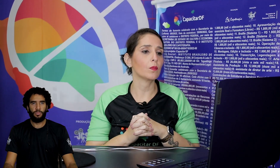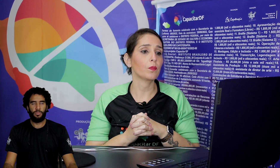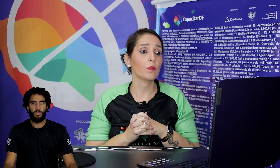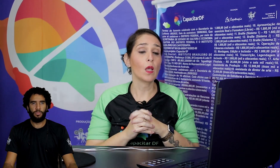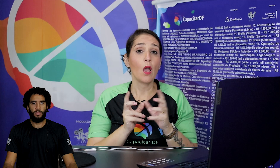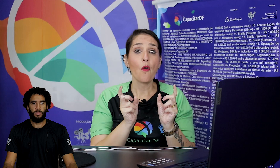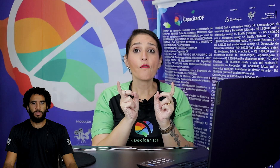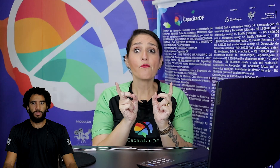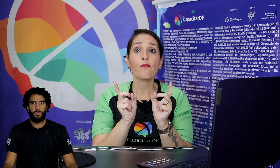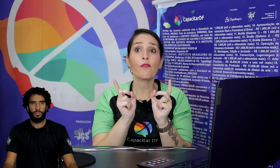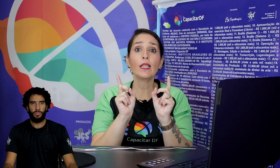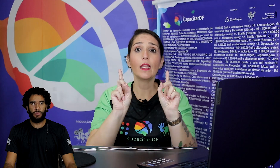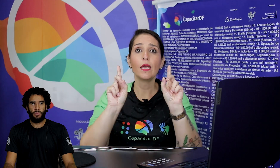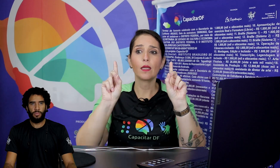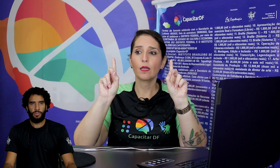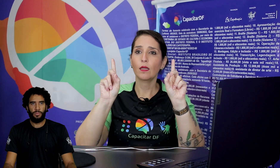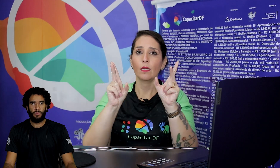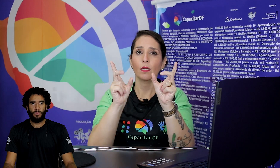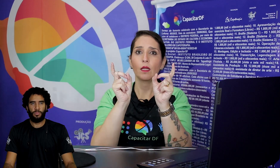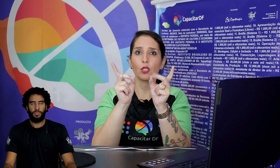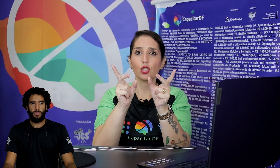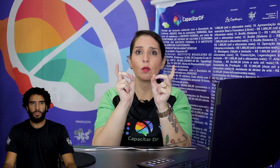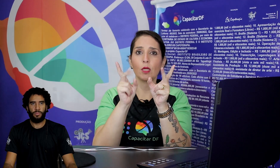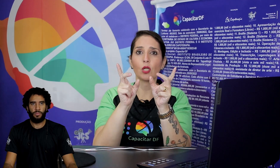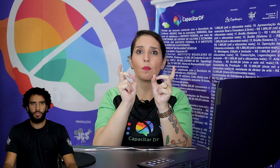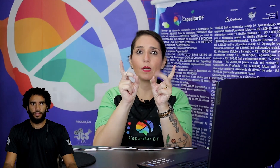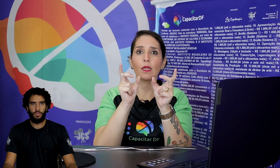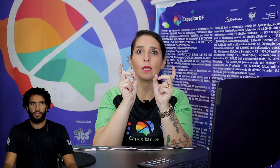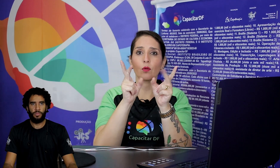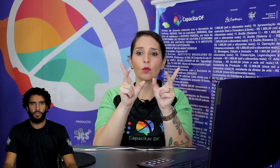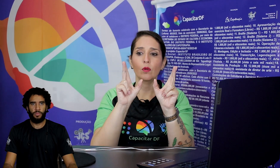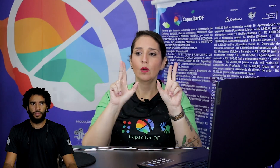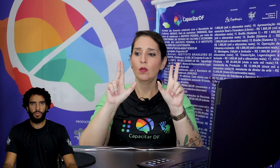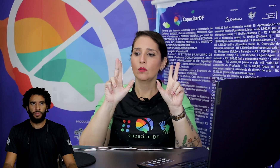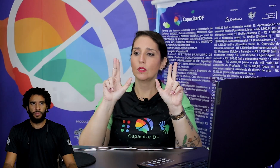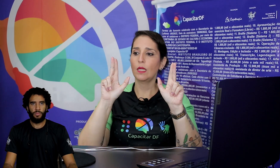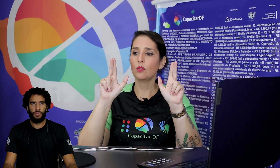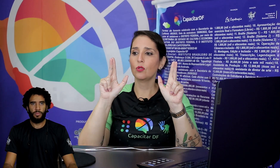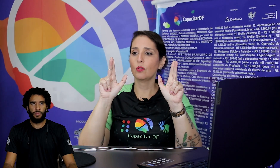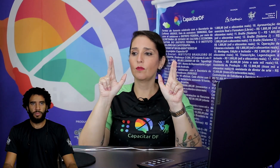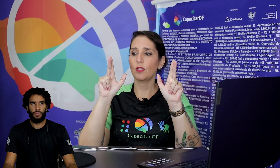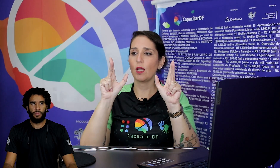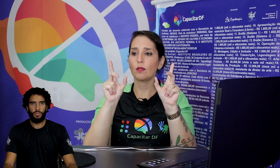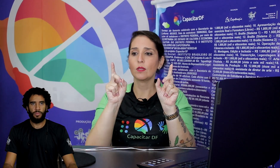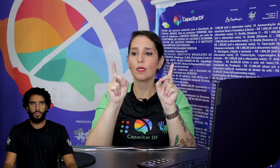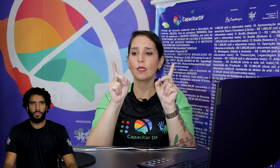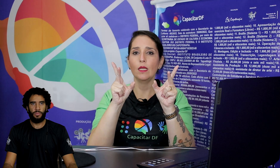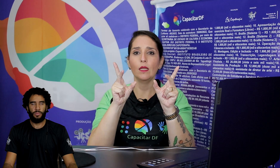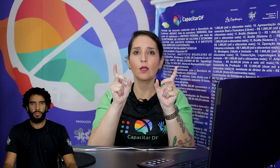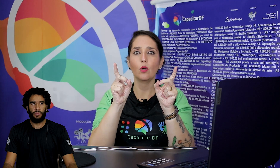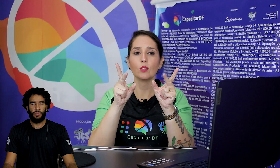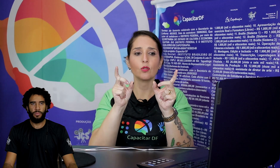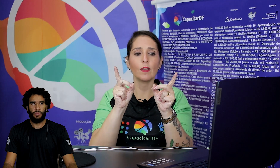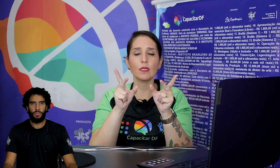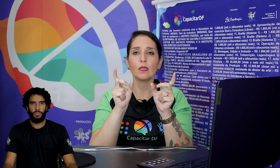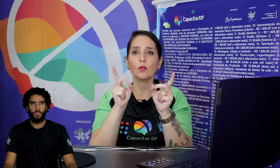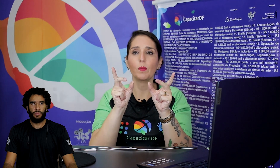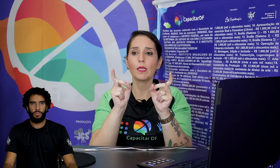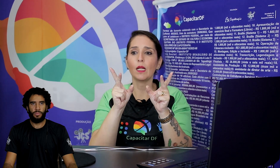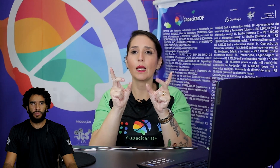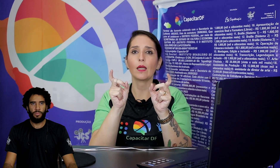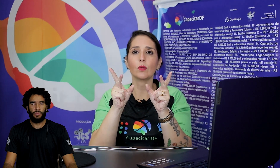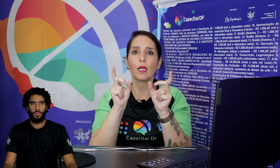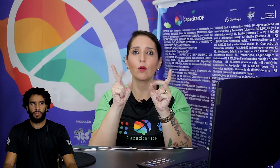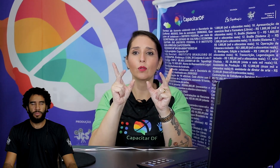isso. Vender, que a gente também já aprendeu. Os dedos fechados aqui e como se eu estivesse dando